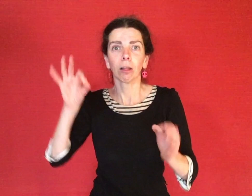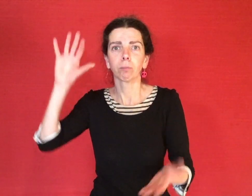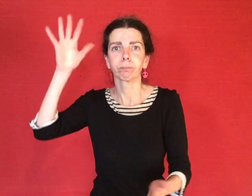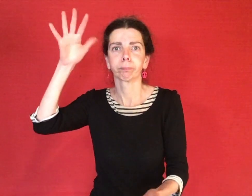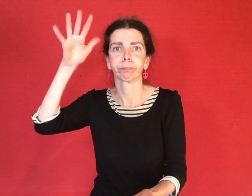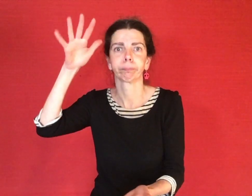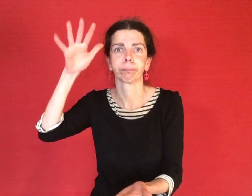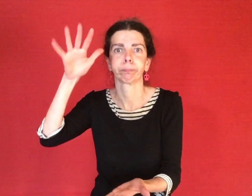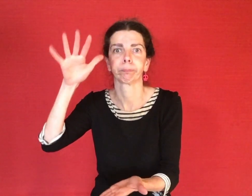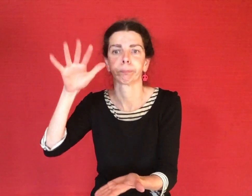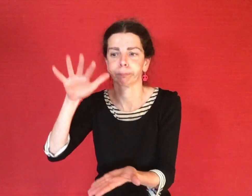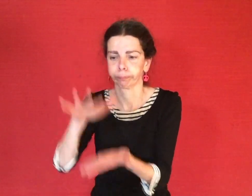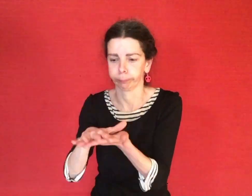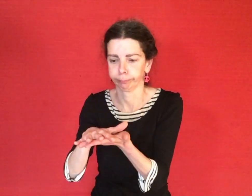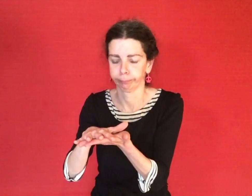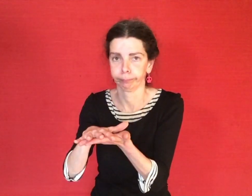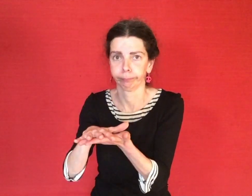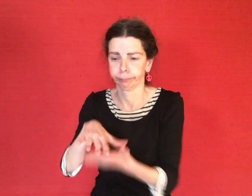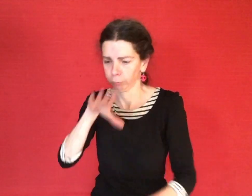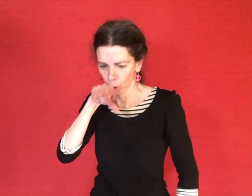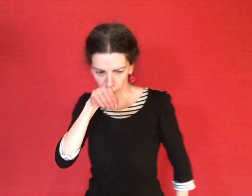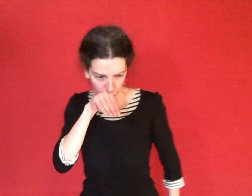Le tas a vite fait de disparaître.